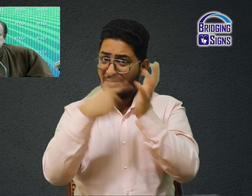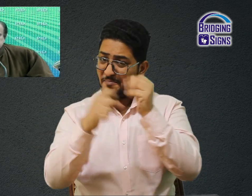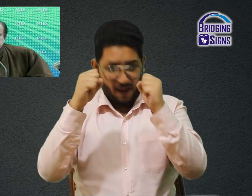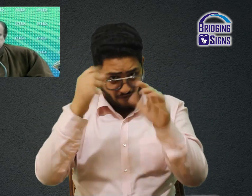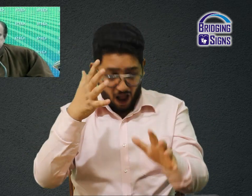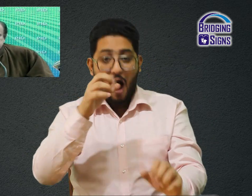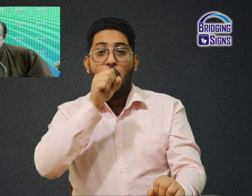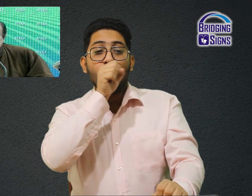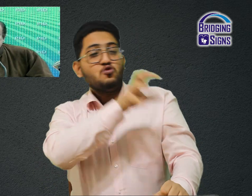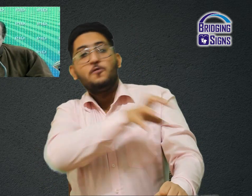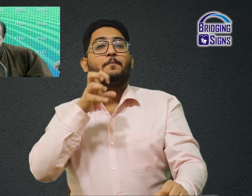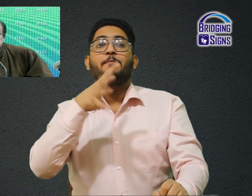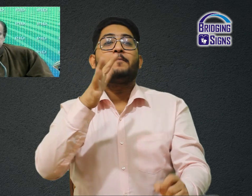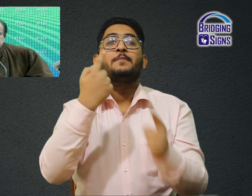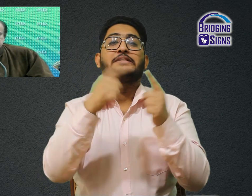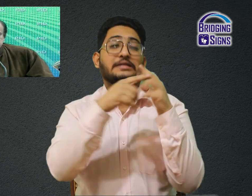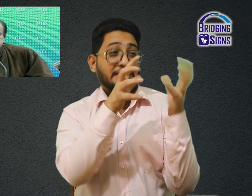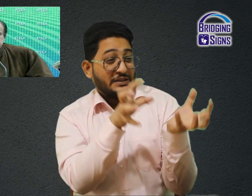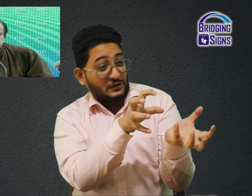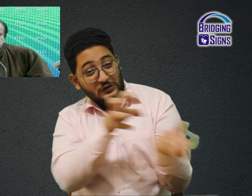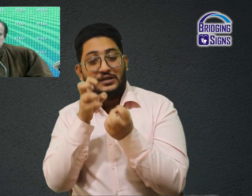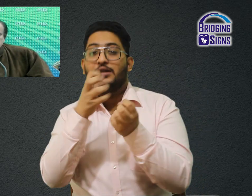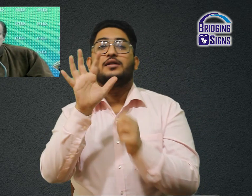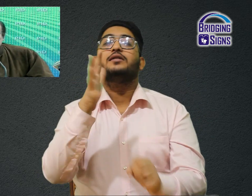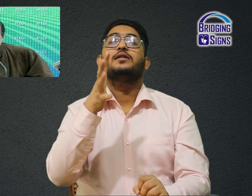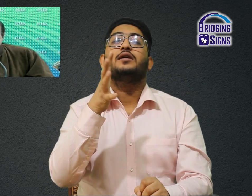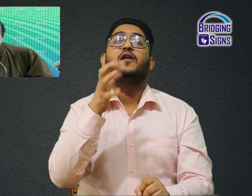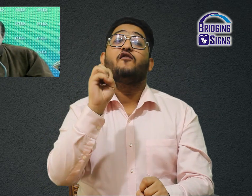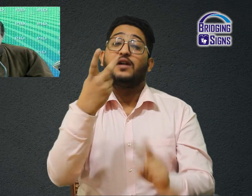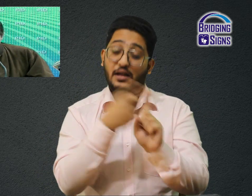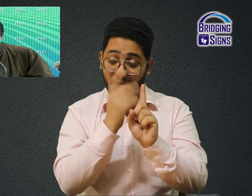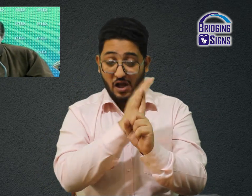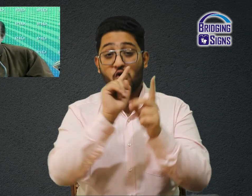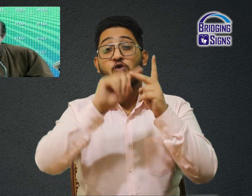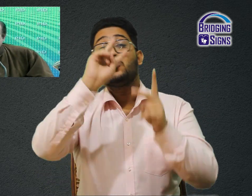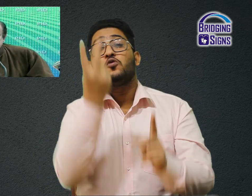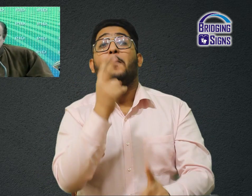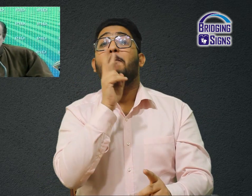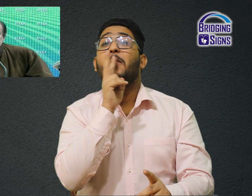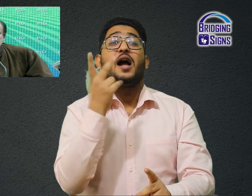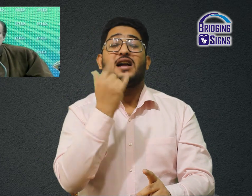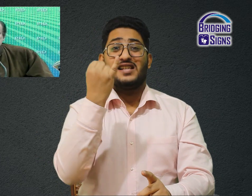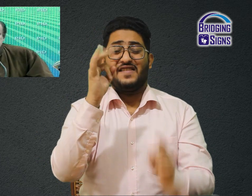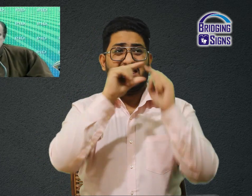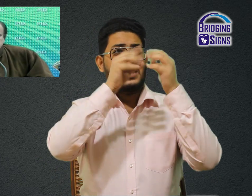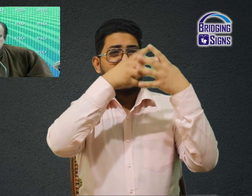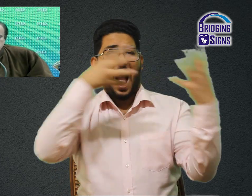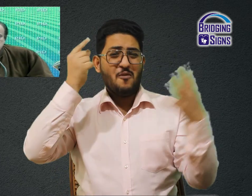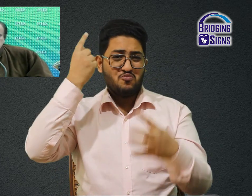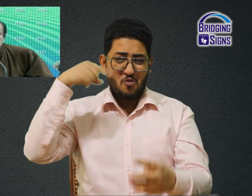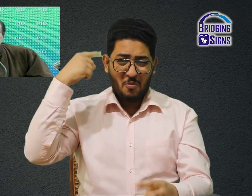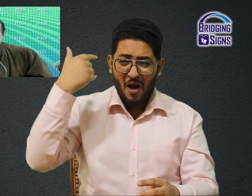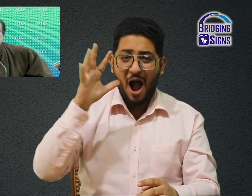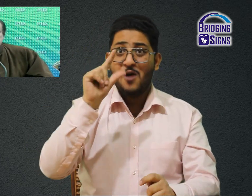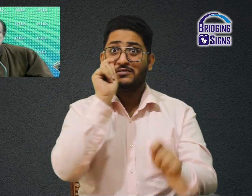इवैक्यूएशन कर नहीं सकते, यानी बिजली उठा नहीं सकते उस जनरेशन प्लांट से, और दूसरा ये है कि अगर उसमें वो पुरानी हो, उस पर काम ना